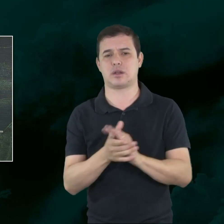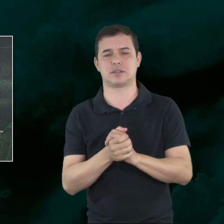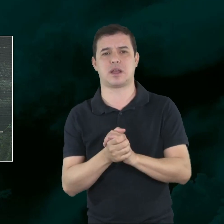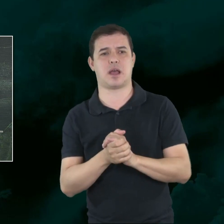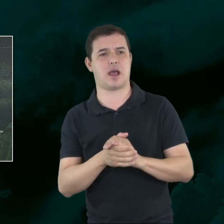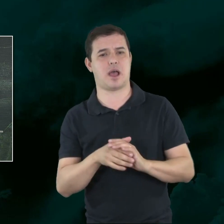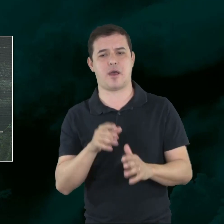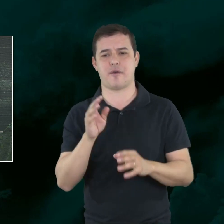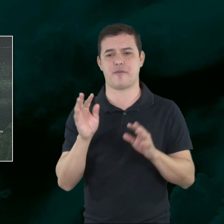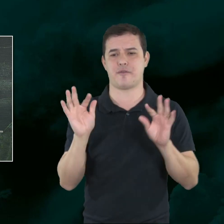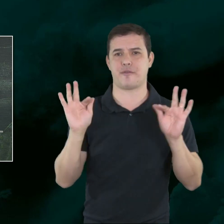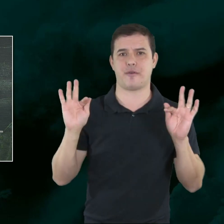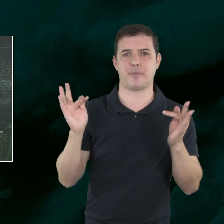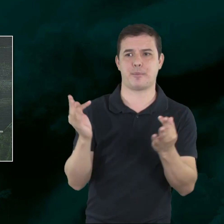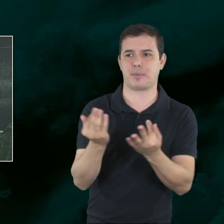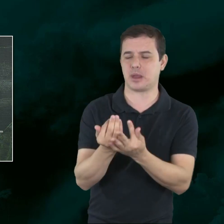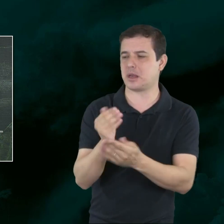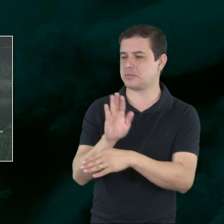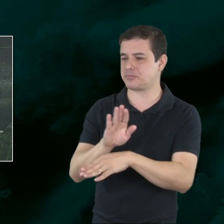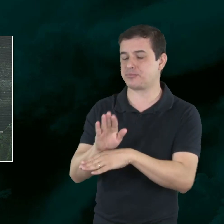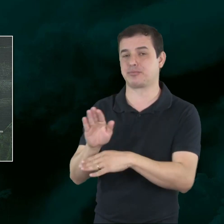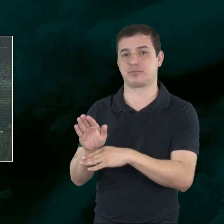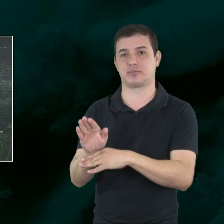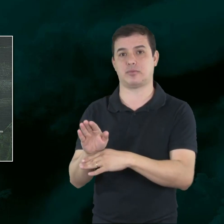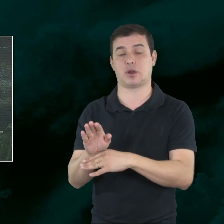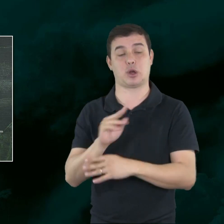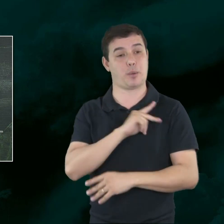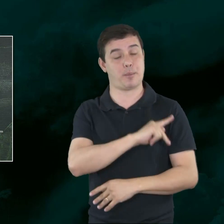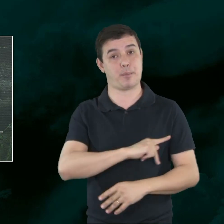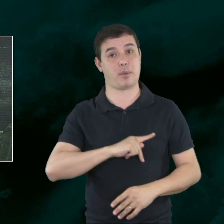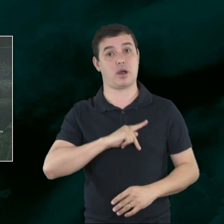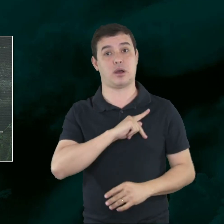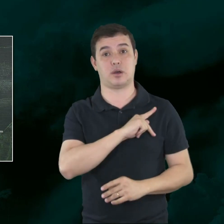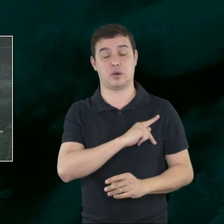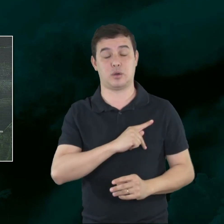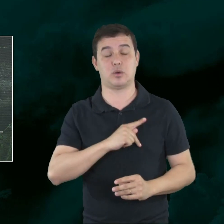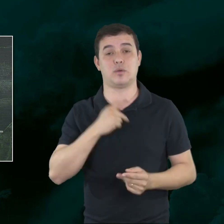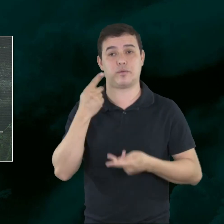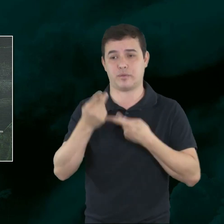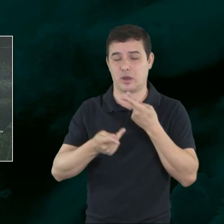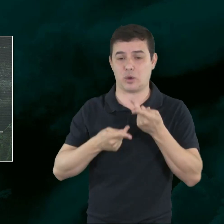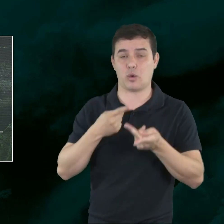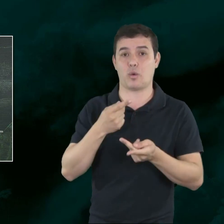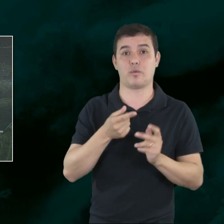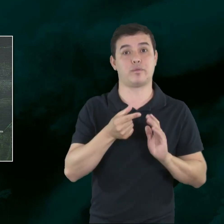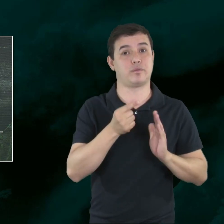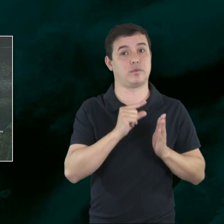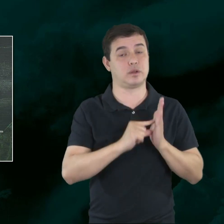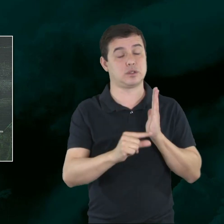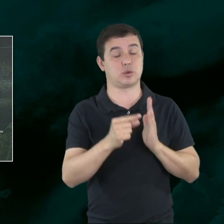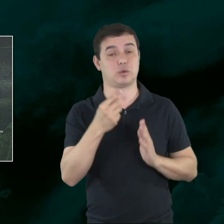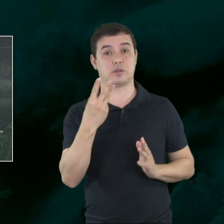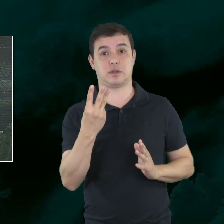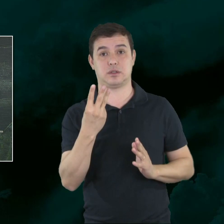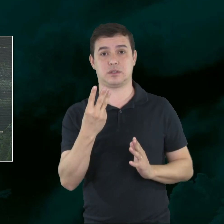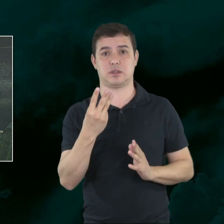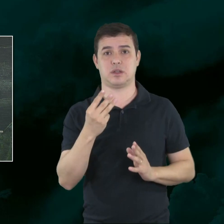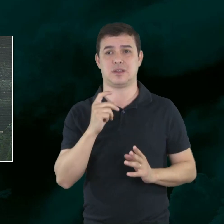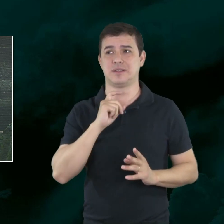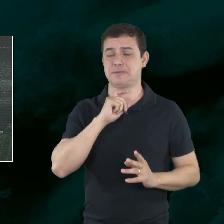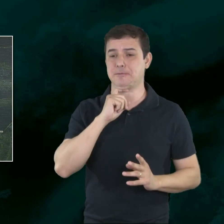da família. Quer dizer, então tudo isso. Por isso que Paulo disse, no versículo 3, ninguém, de nenhum